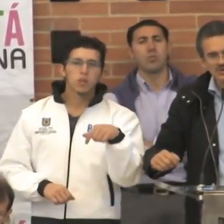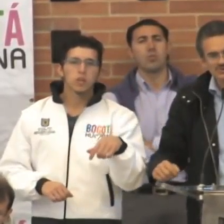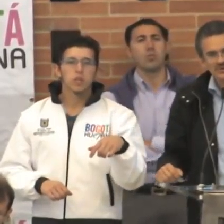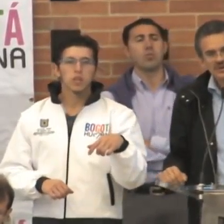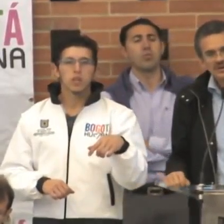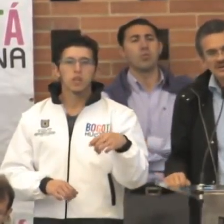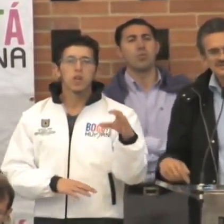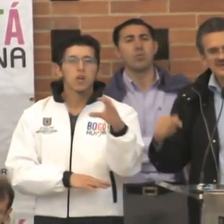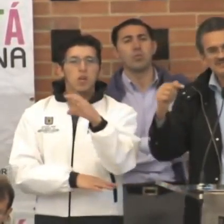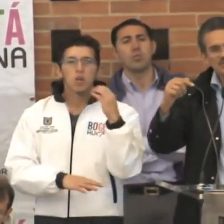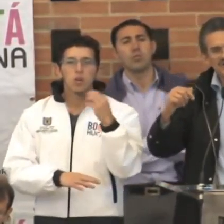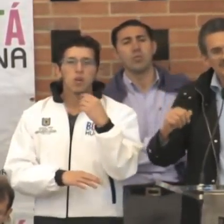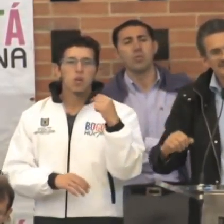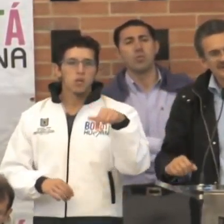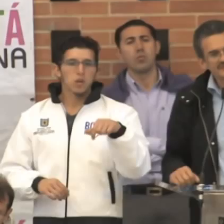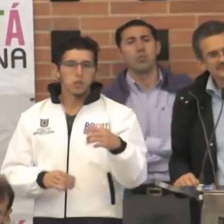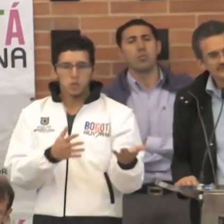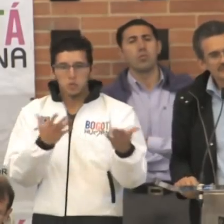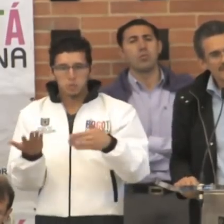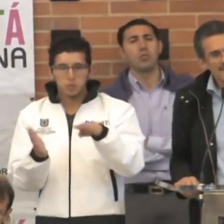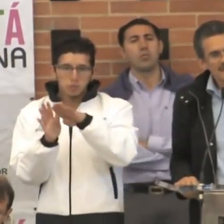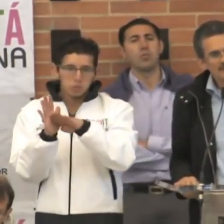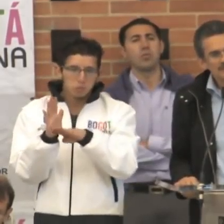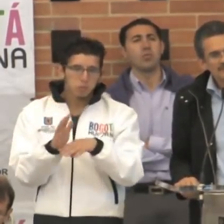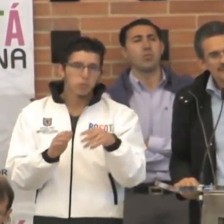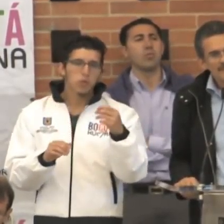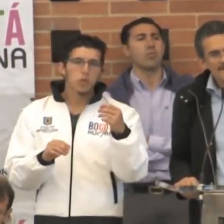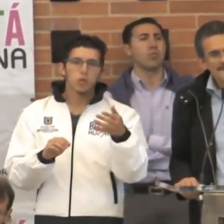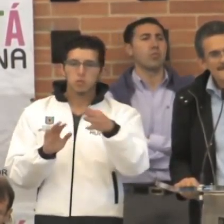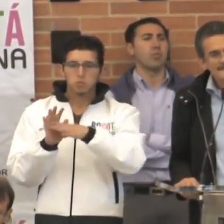homicidios se disminuya la mitad.